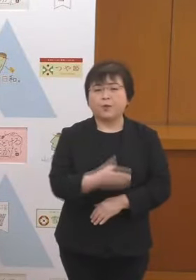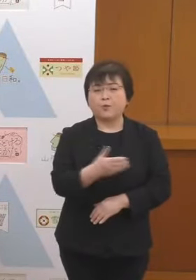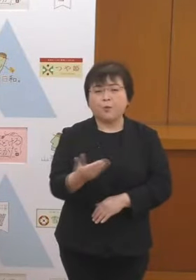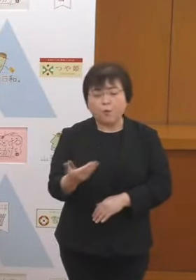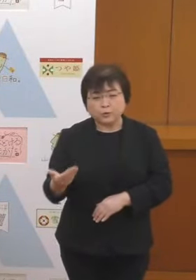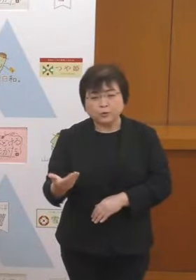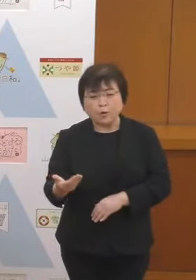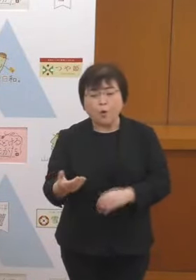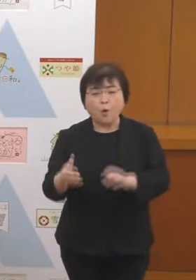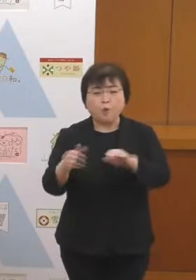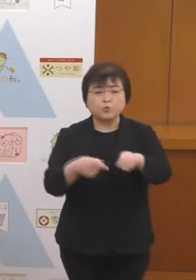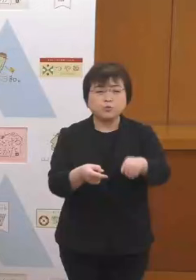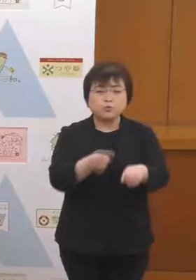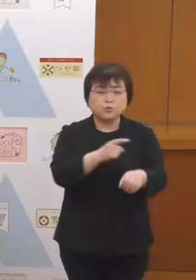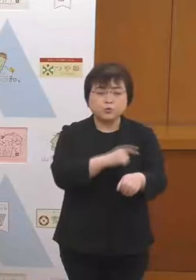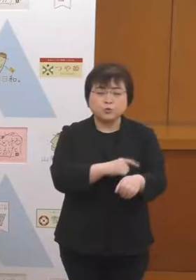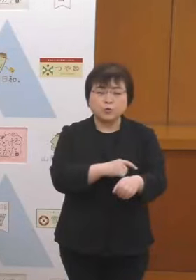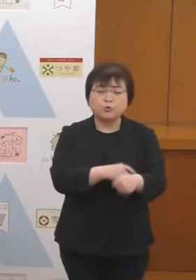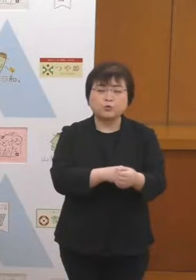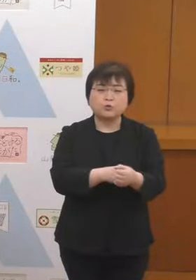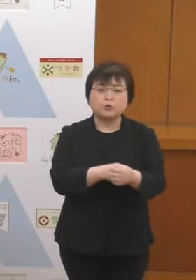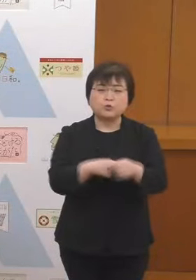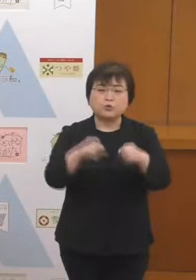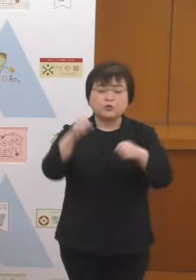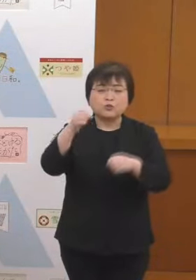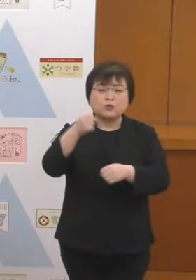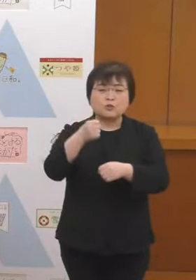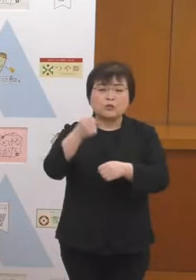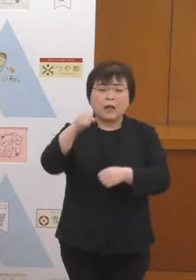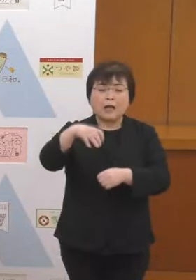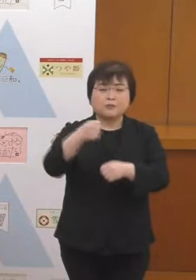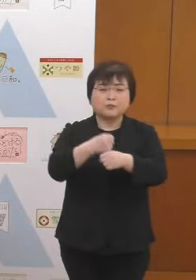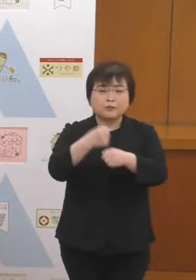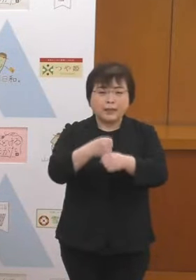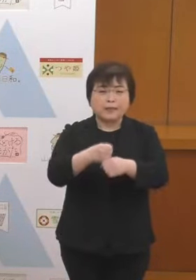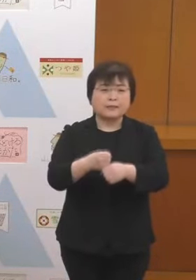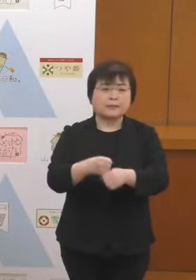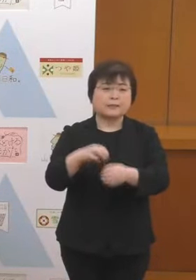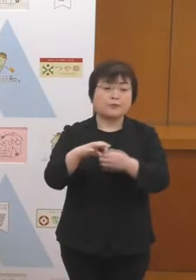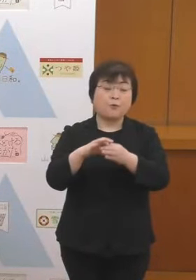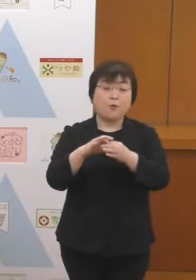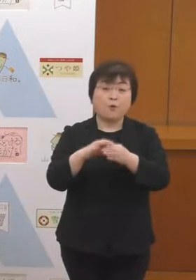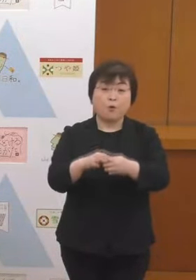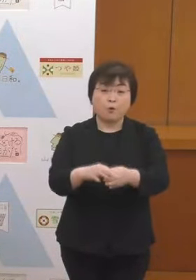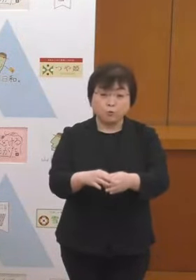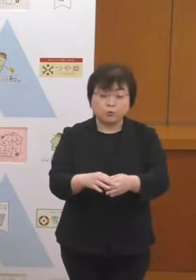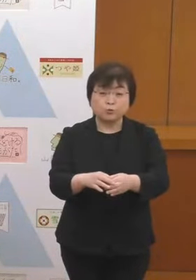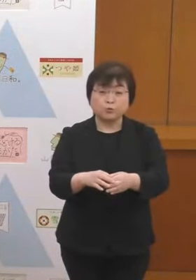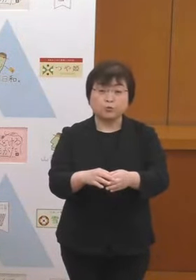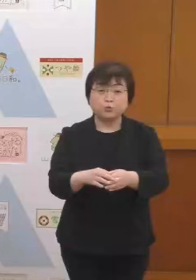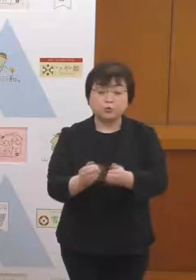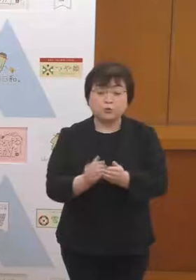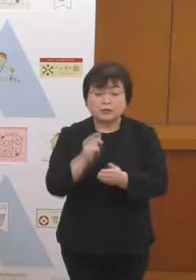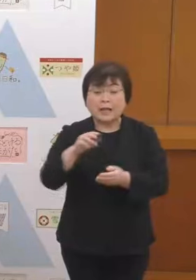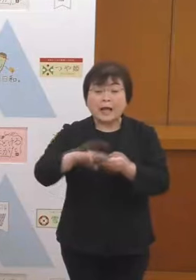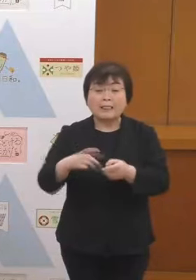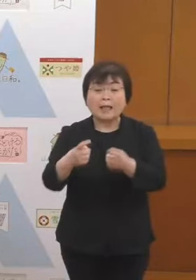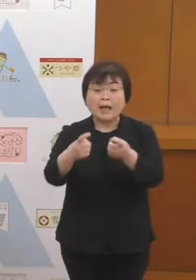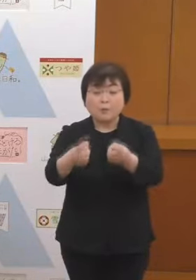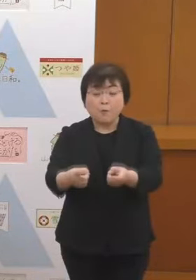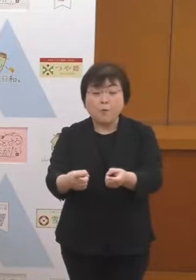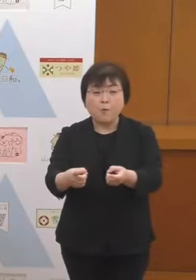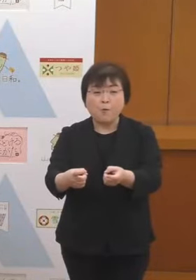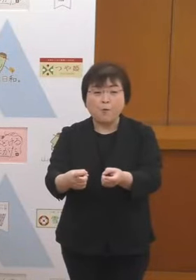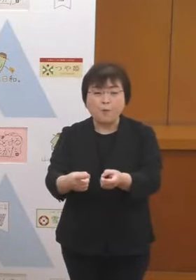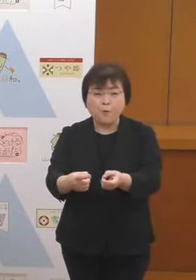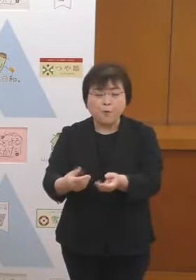発電にかかる風車部品の輸入などによる逆光の利用拡大効果あ